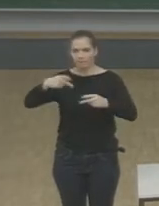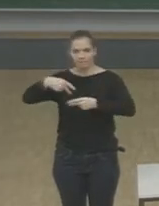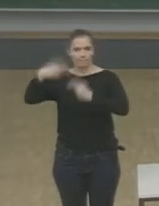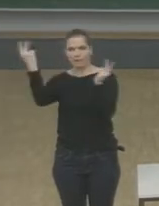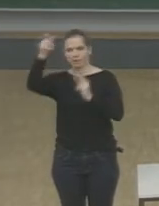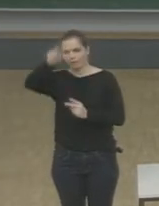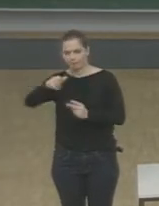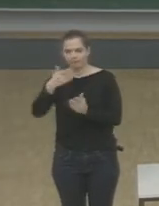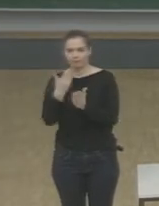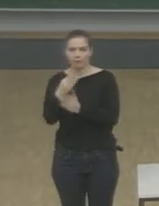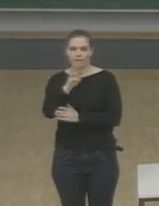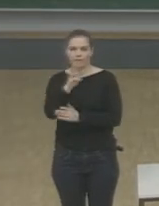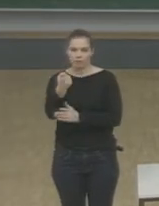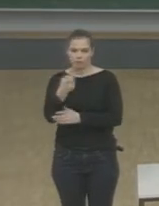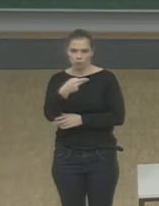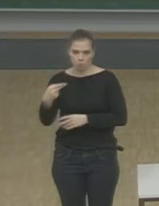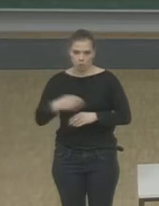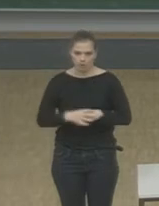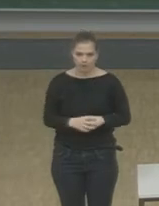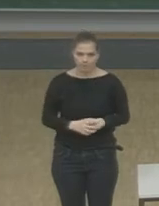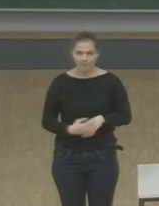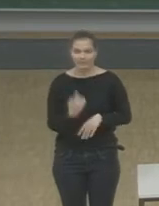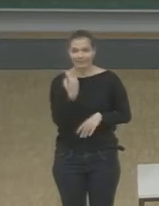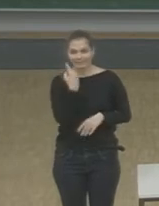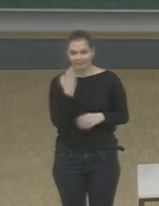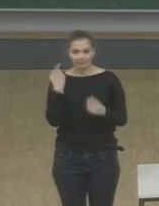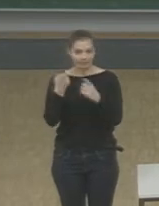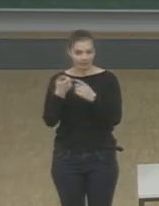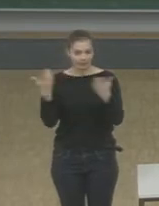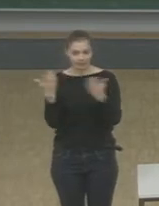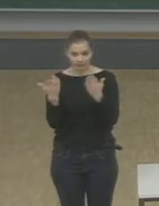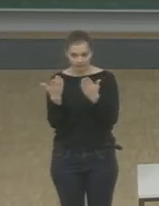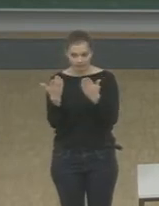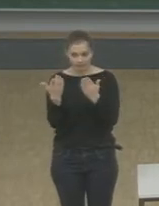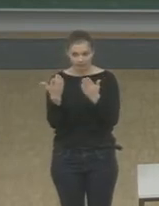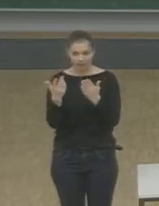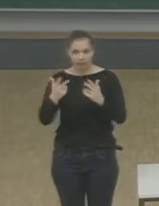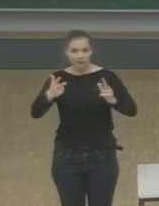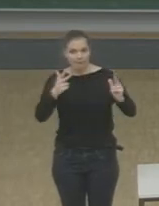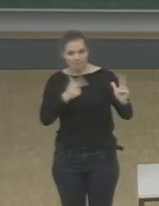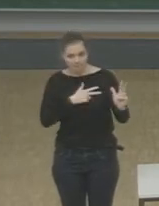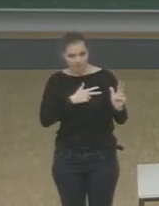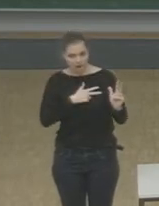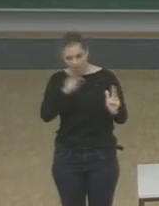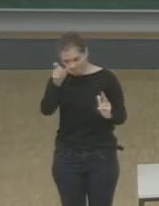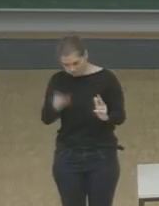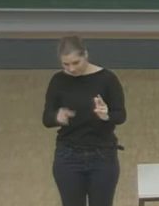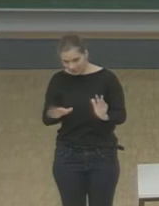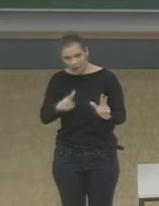Humboldt. Humboldt geht es bei Bildung um nicht weniger als um den wahren Zweck des